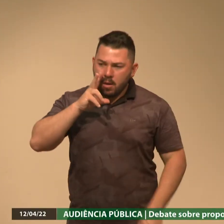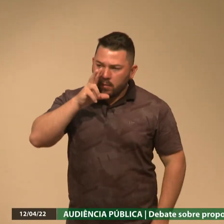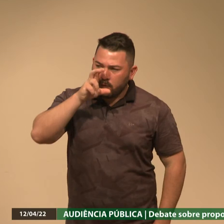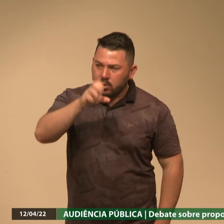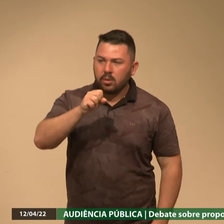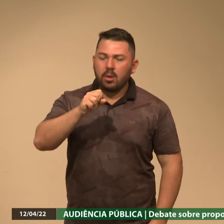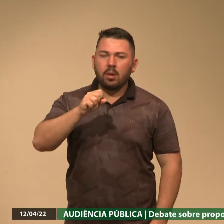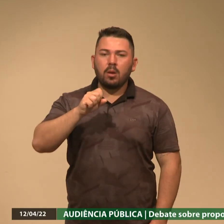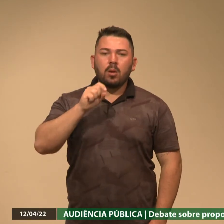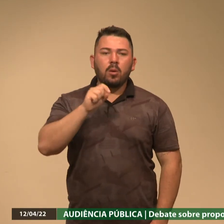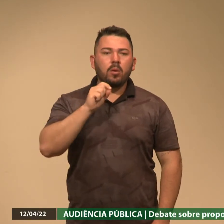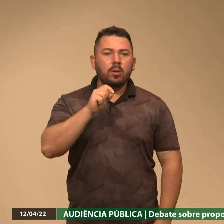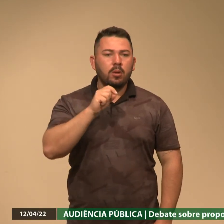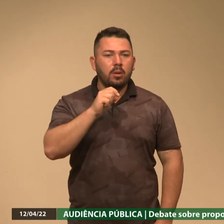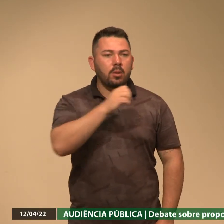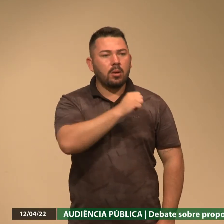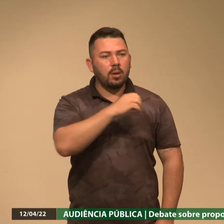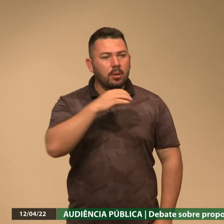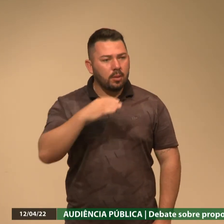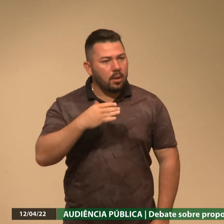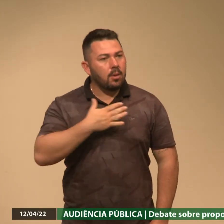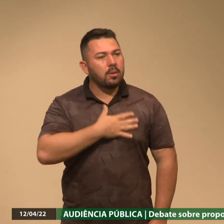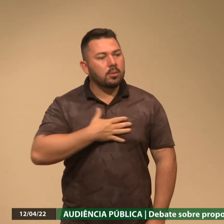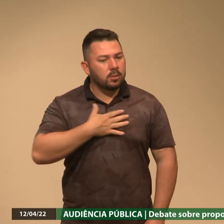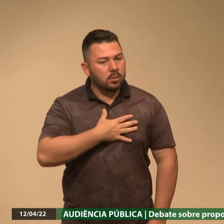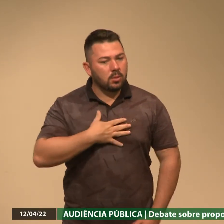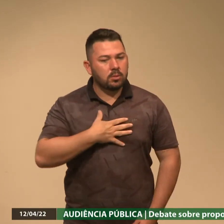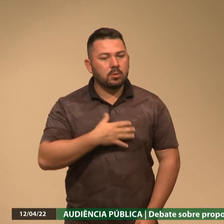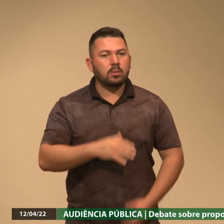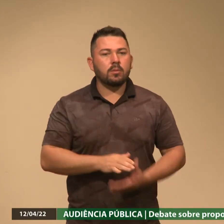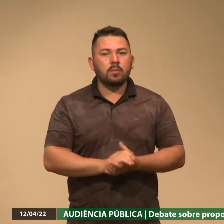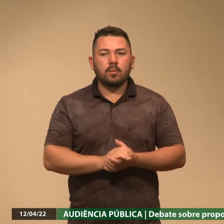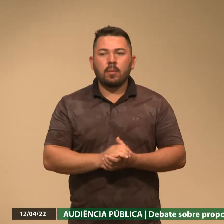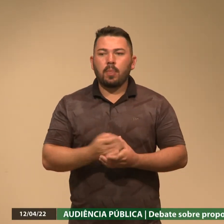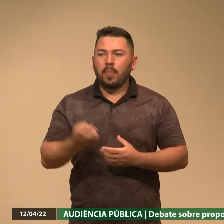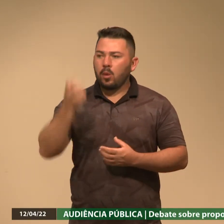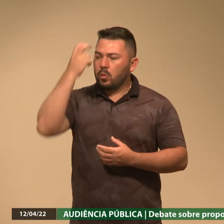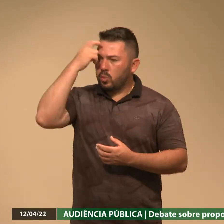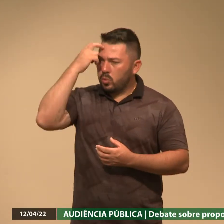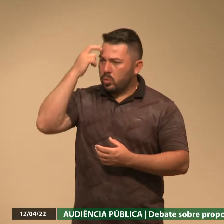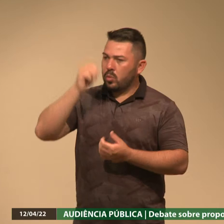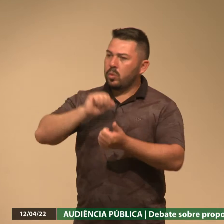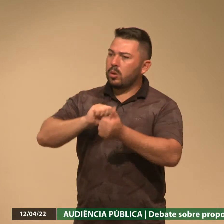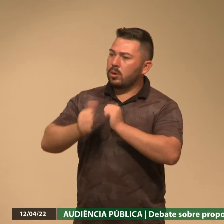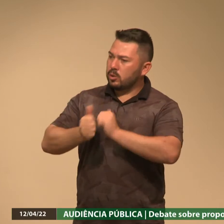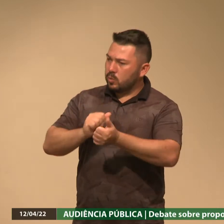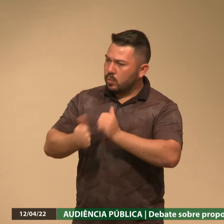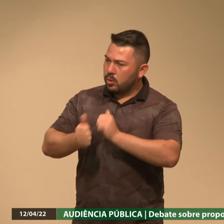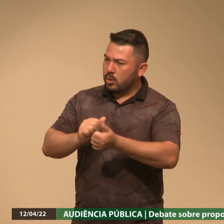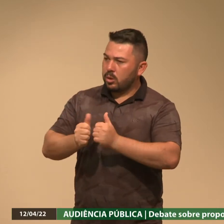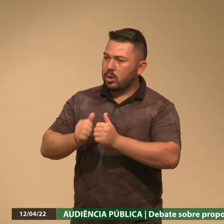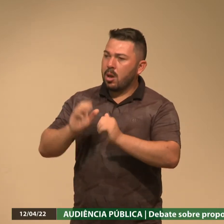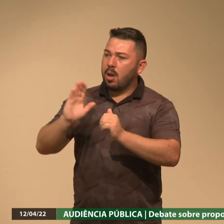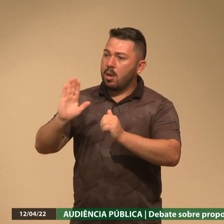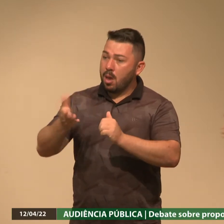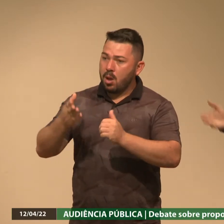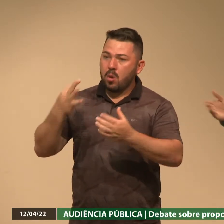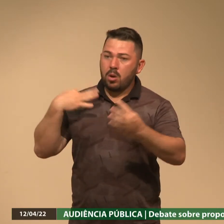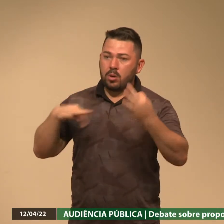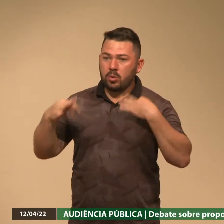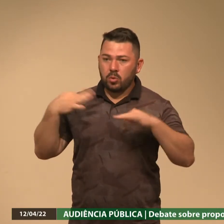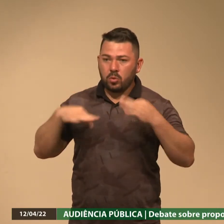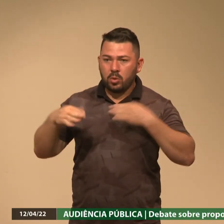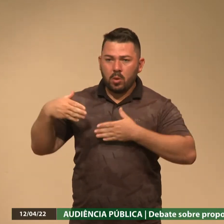aquilo que o Catarinense gosta a cultura Esporte e agora turismo